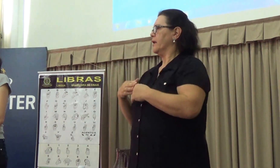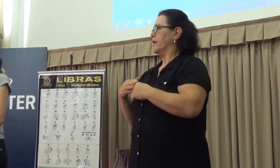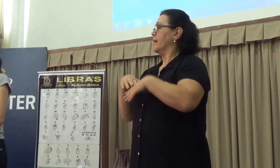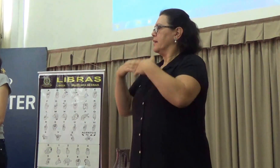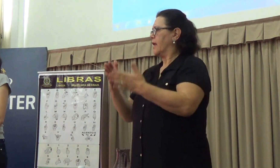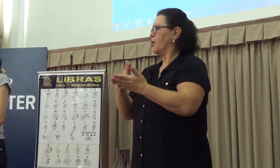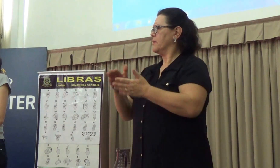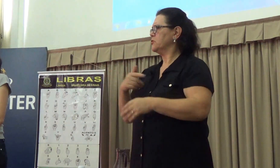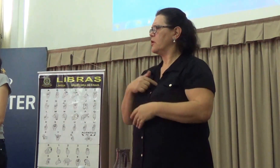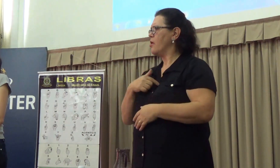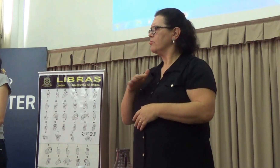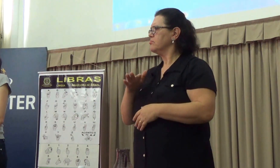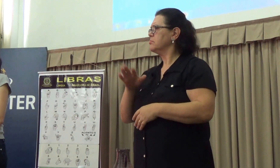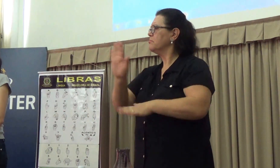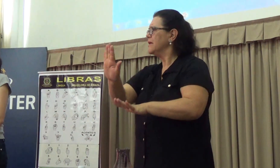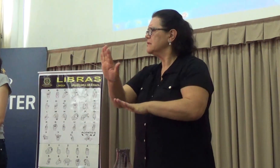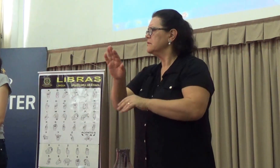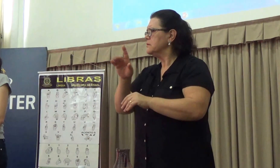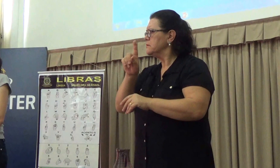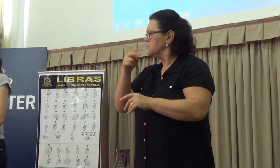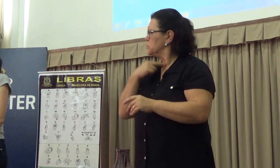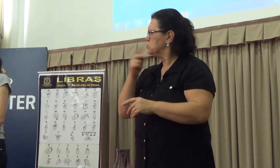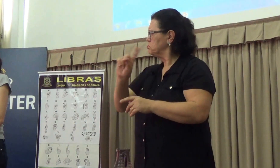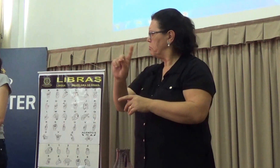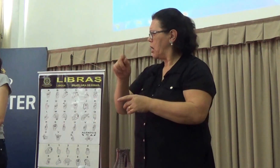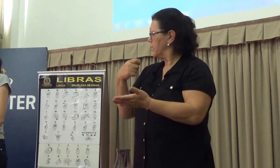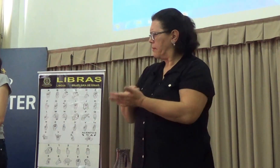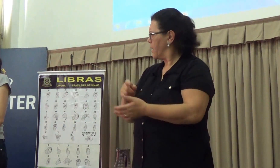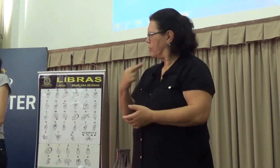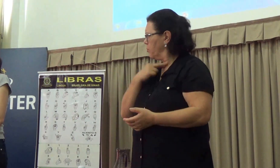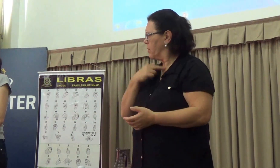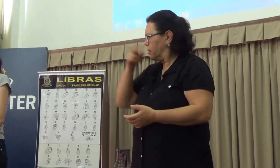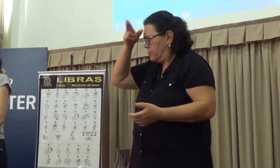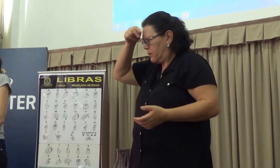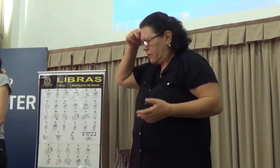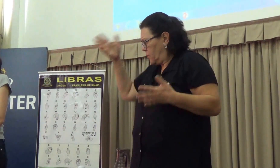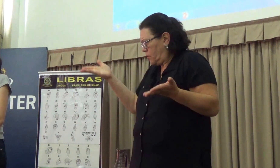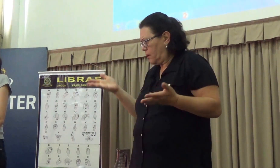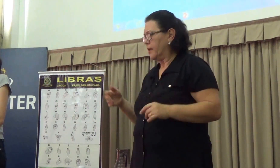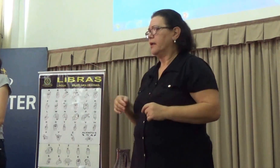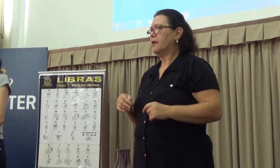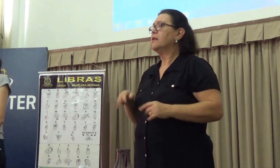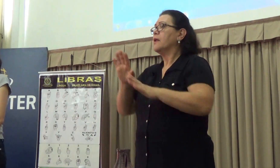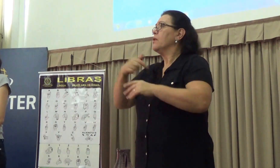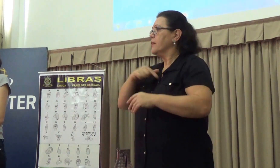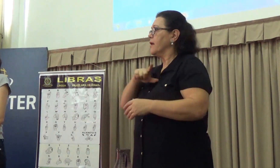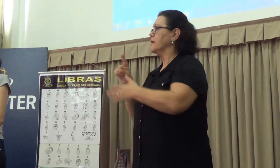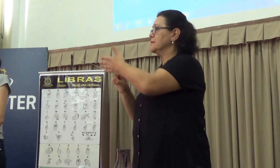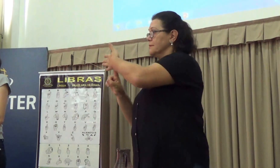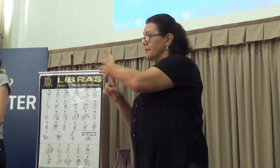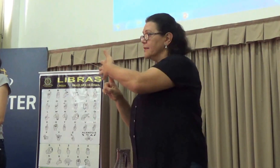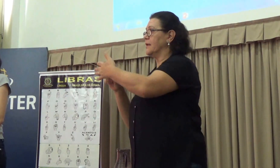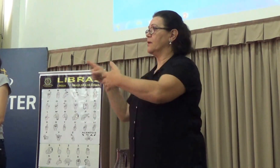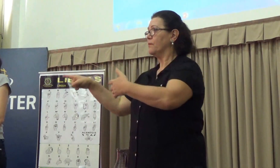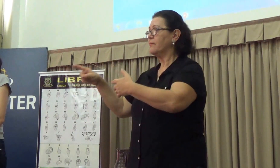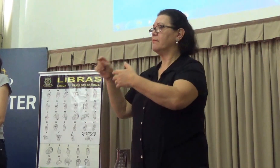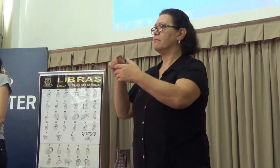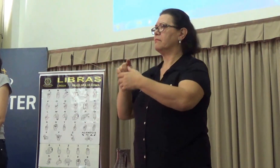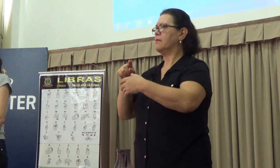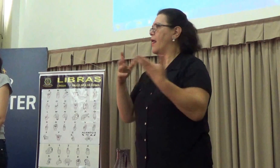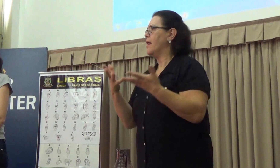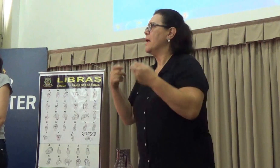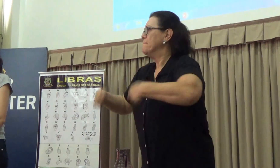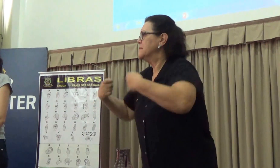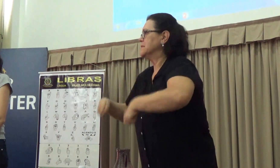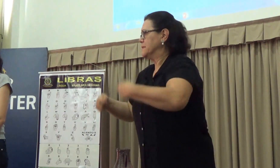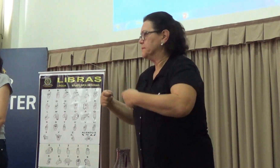E daí foi indo. Eu falei assim, calma, você não pode pagar, a prefeitura é que tem que pagar.